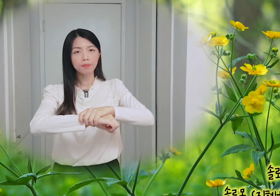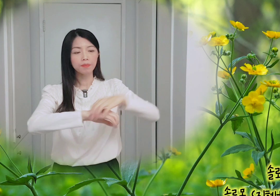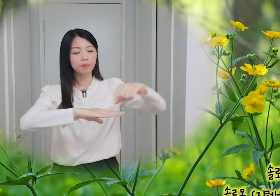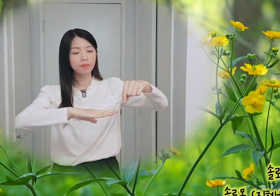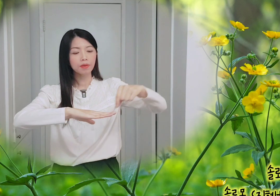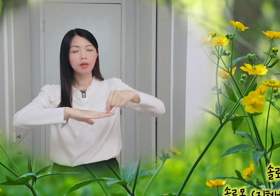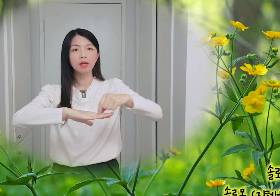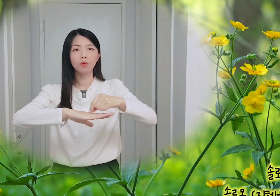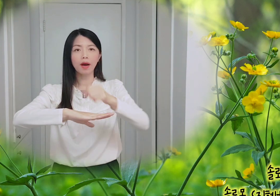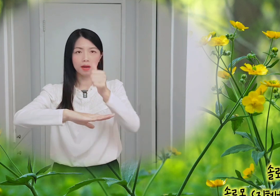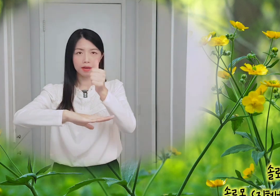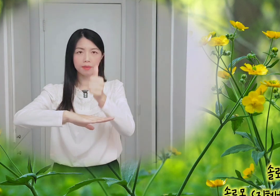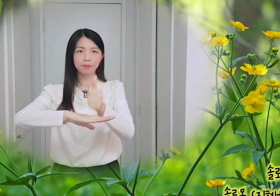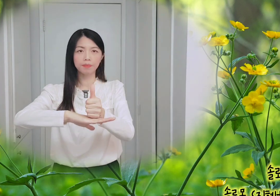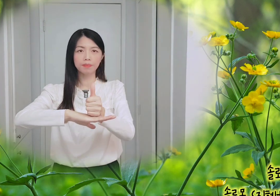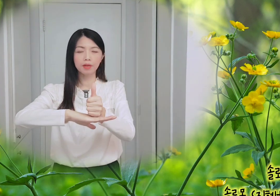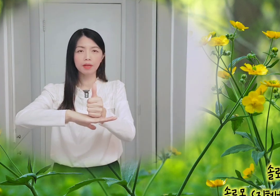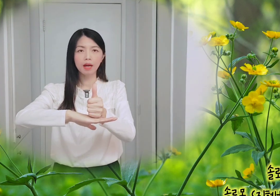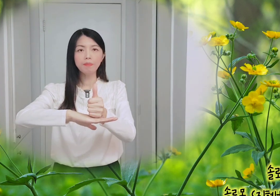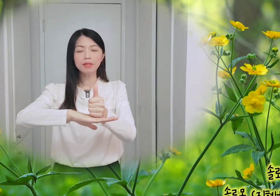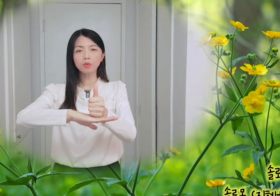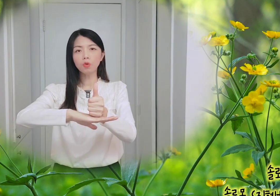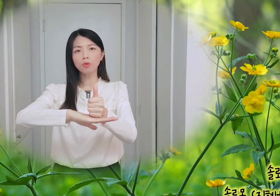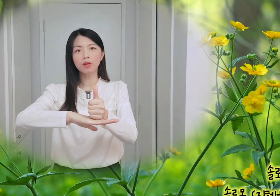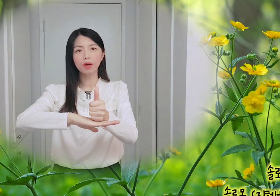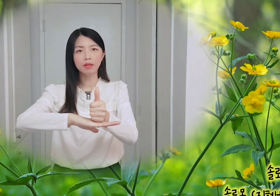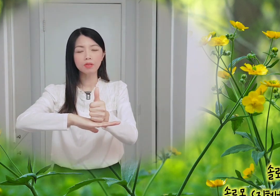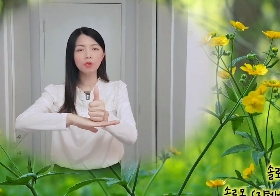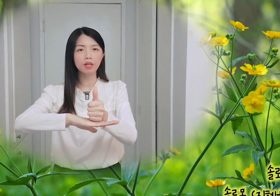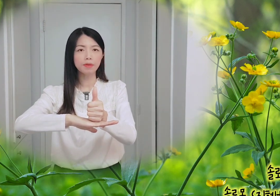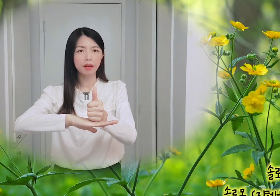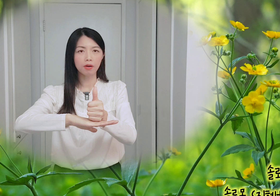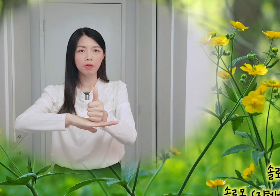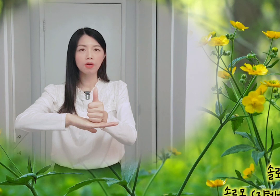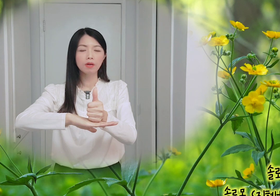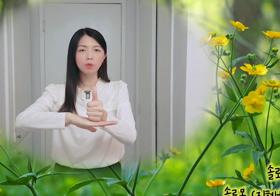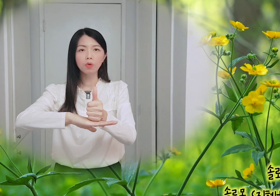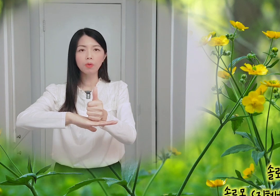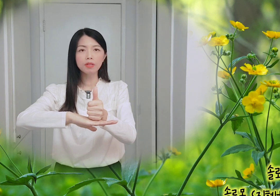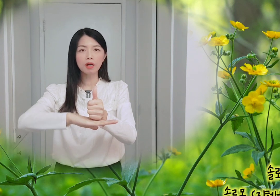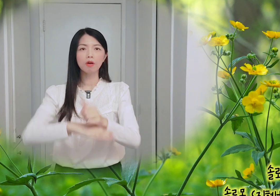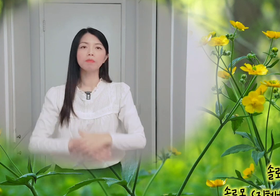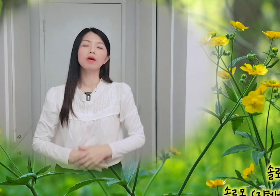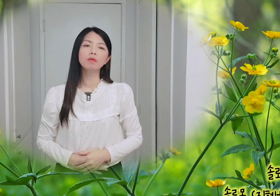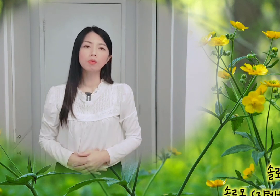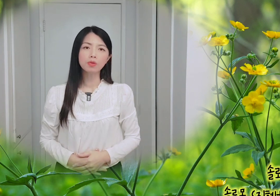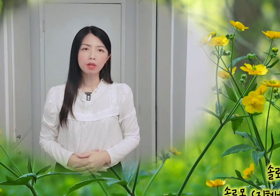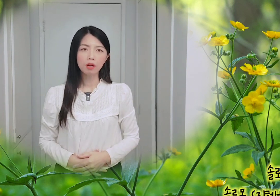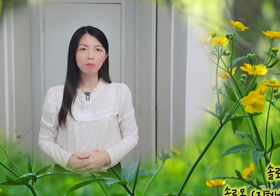지혜의 왕. 합해서 솔로몬이라고 하는 수어 이름이 돼요.